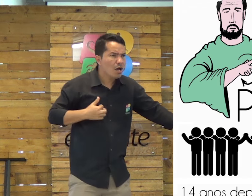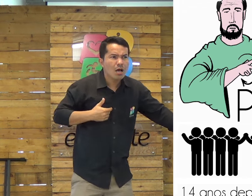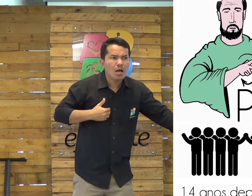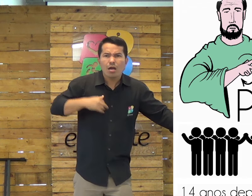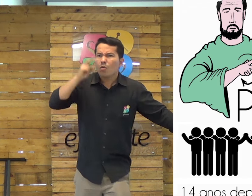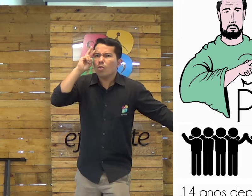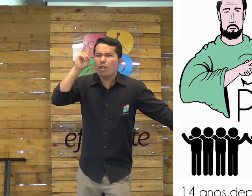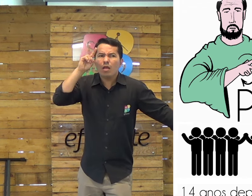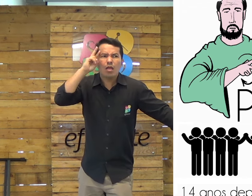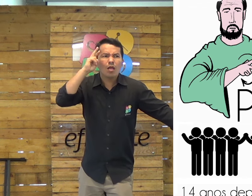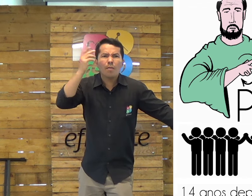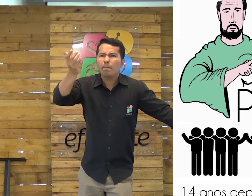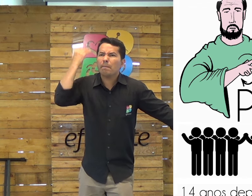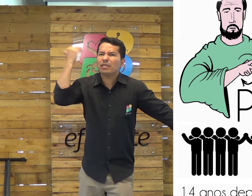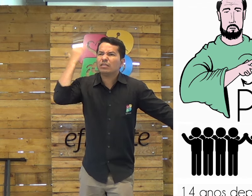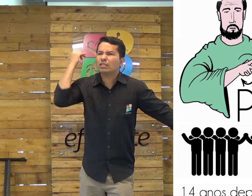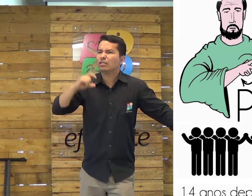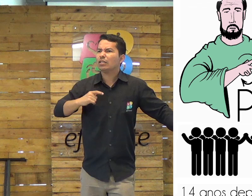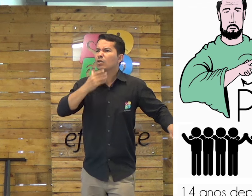Barnabé,